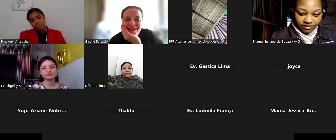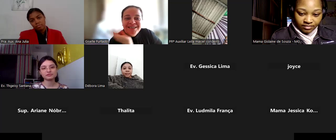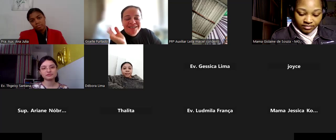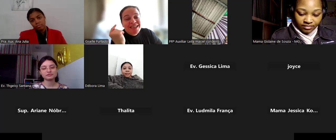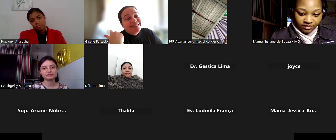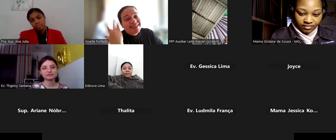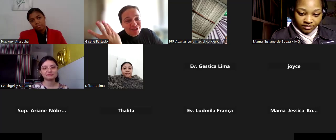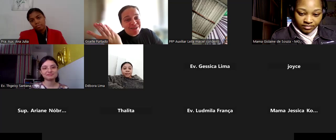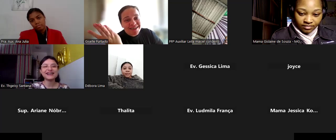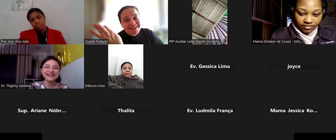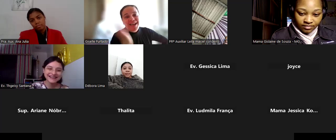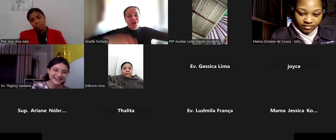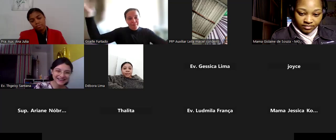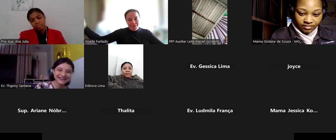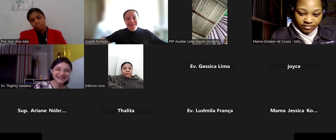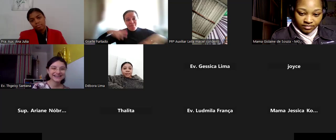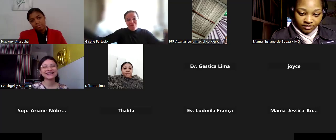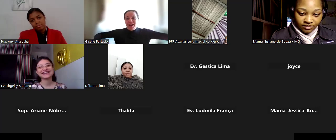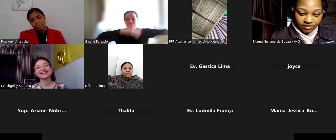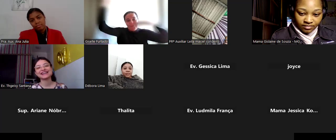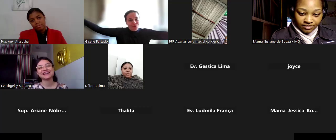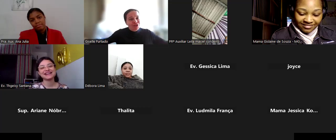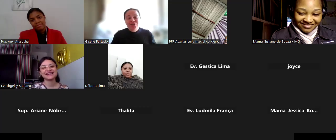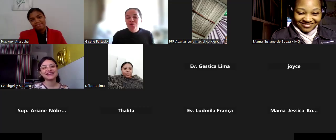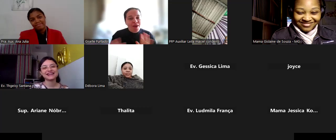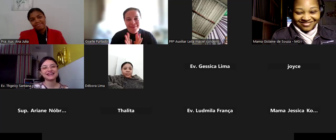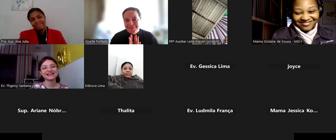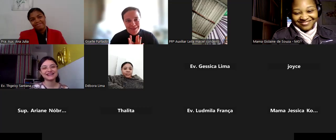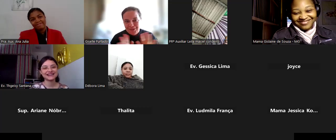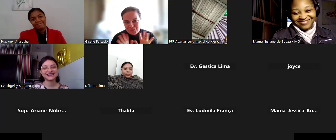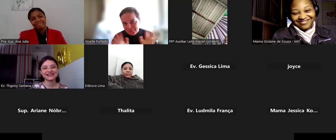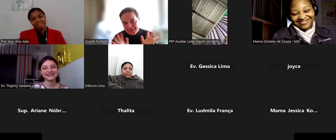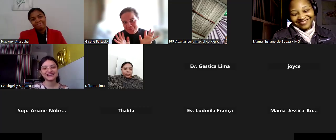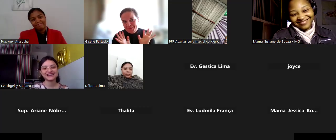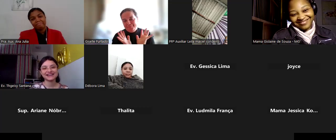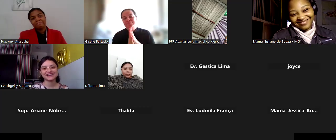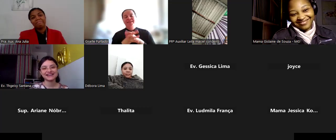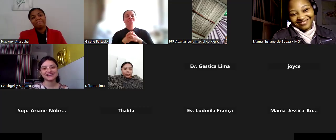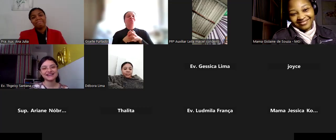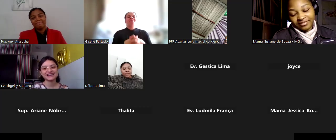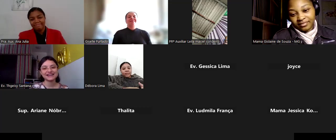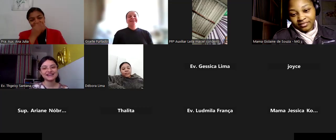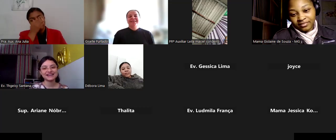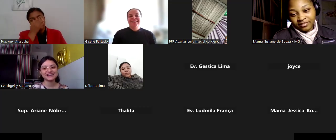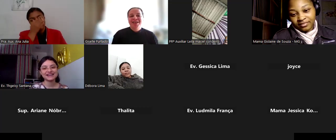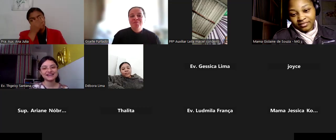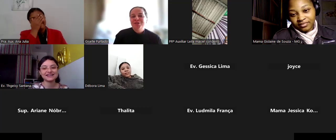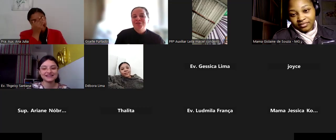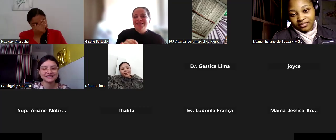deles tentando ser discreto? Porque, né, para falar com o surdo, a gente não é discreto, não é, né? Eu posso fazer isso